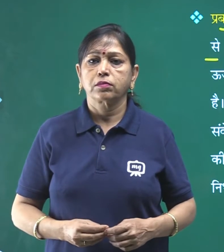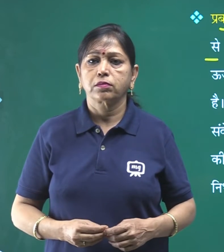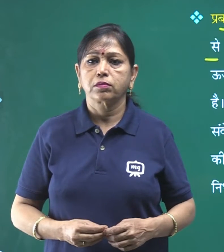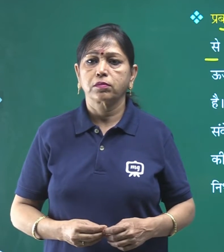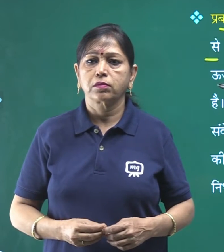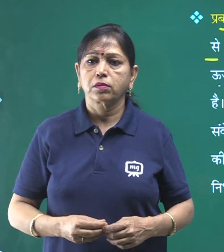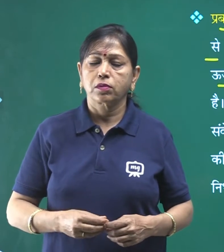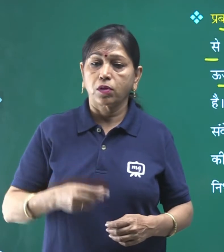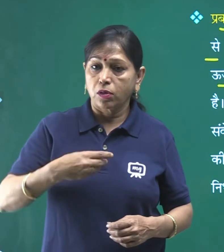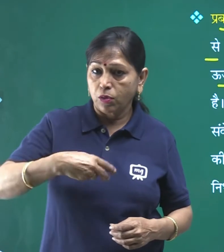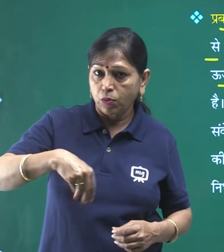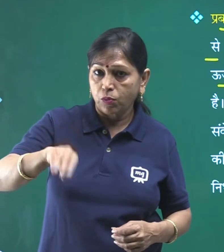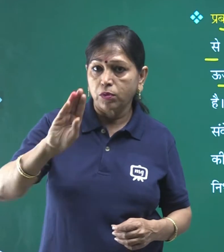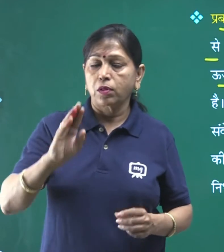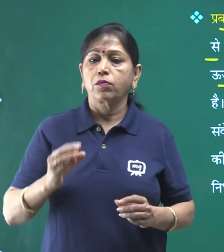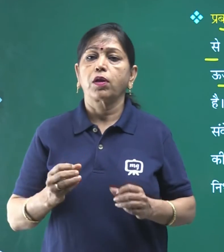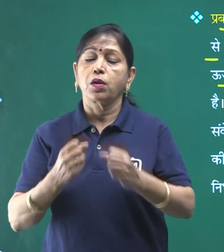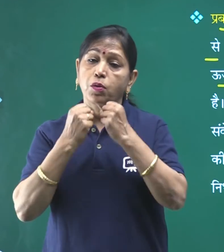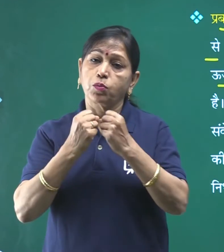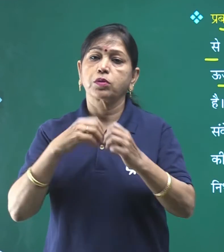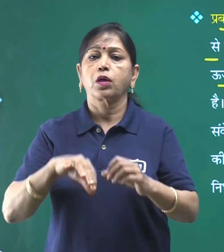गुजरने वाली ऊर्जा को